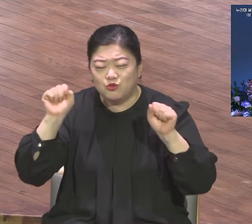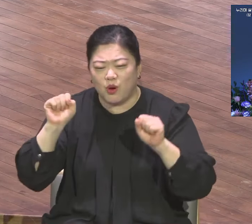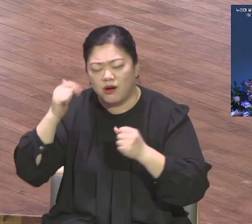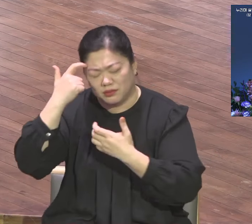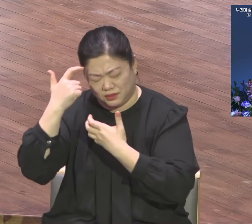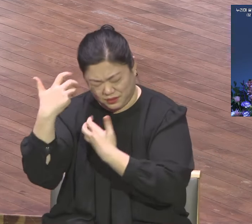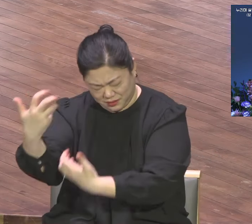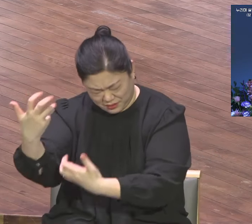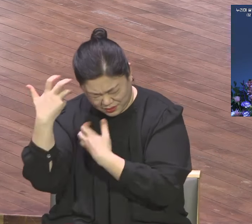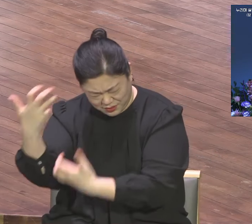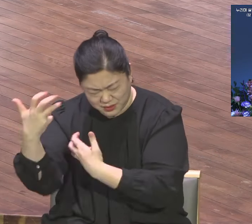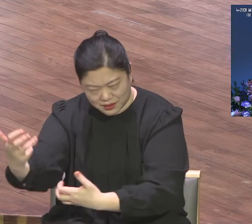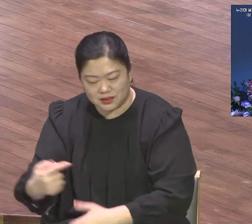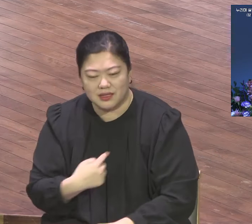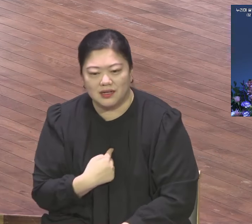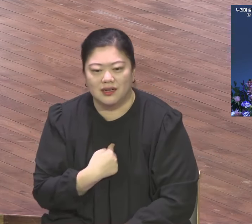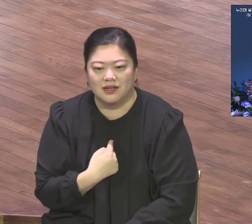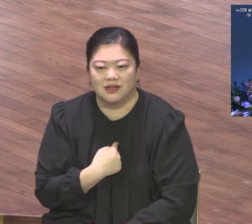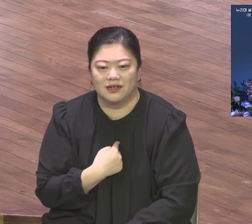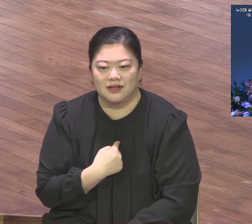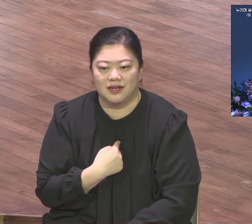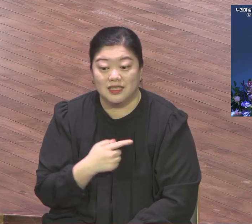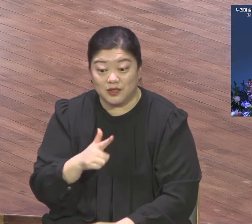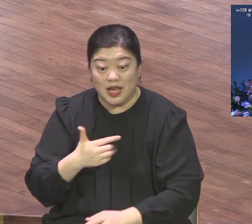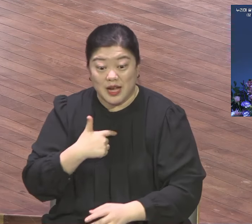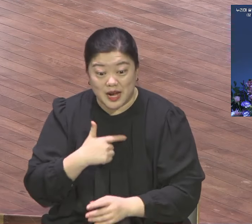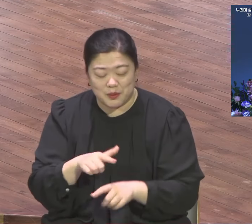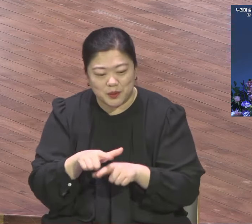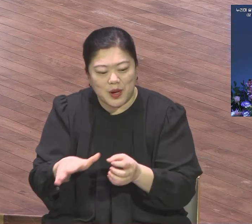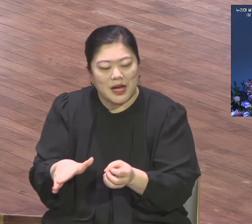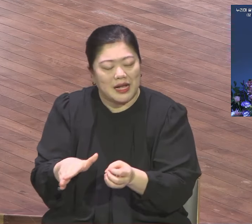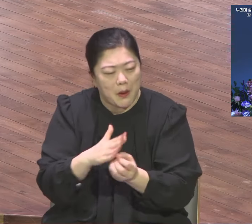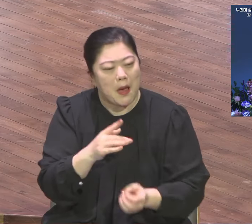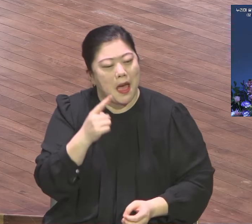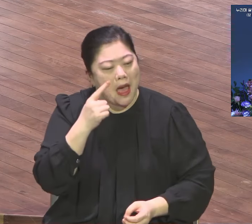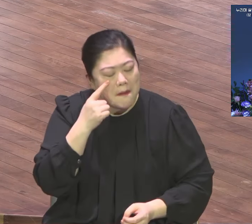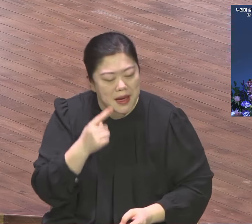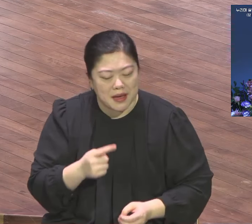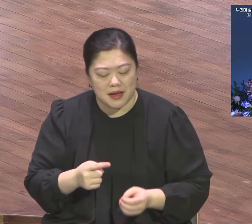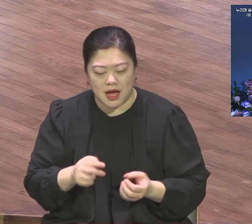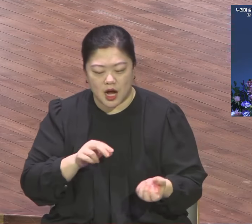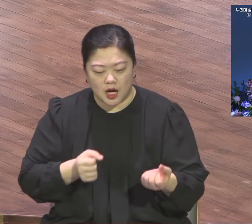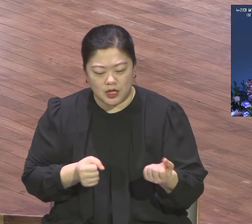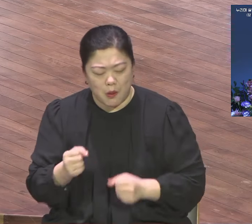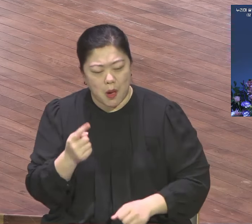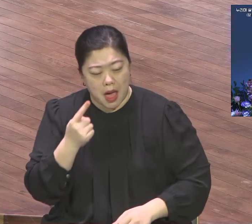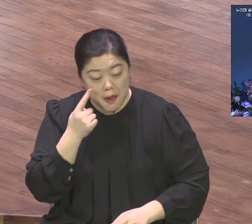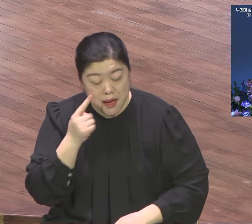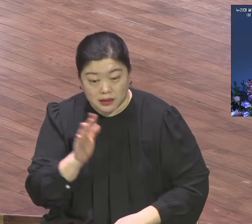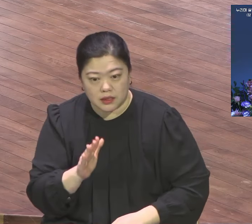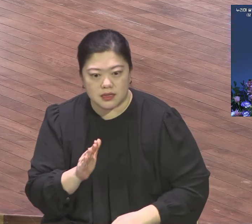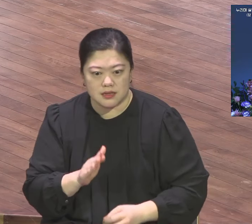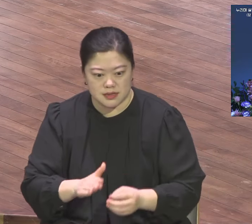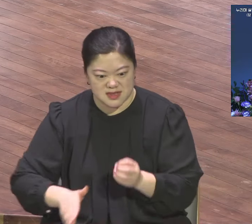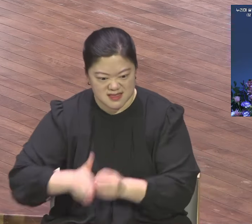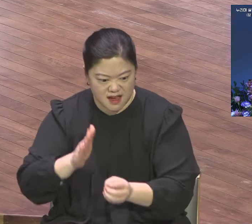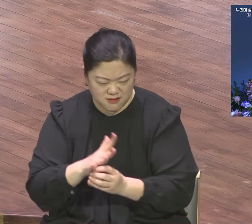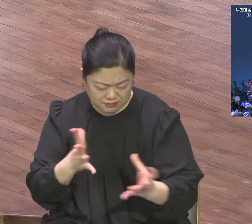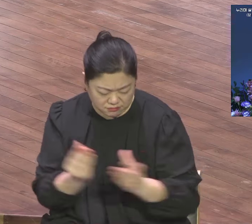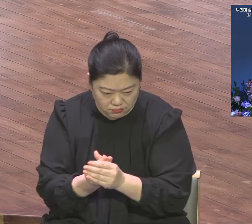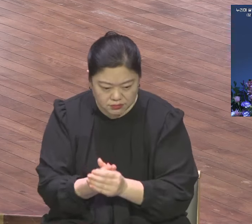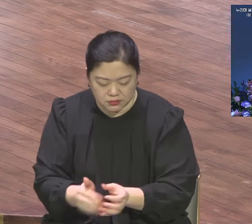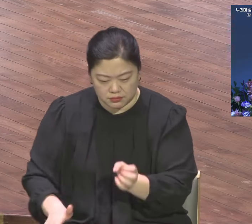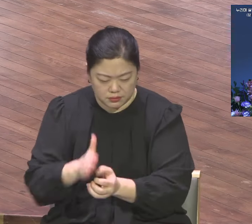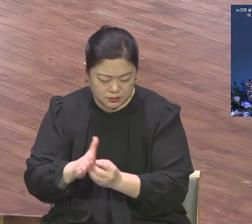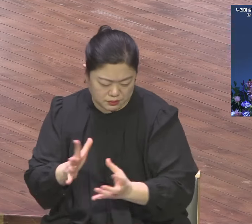거 없어요. 뭘 해도 늘 즐겼습니다. 늘 즐겨. 뭐 청년 때 전도할 때도 신나게 막 청년들하고 확